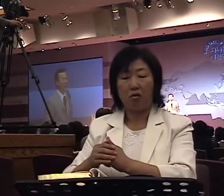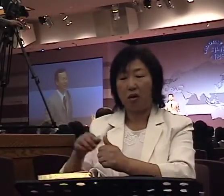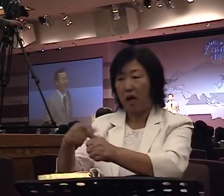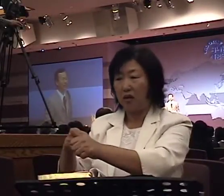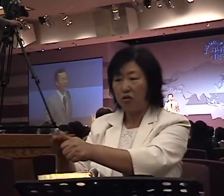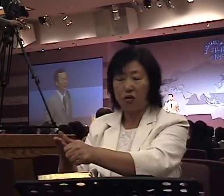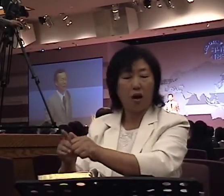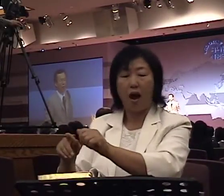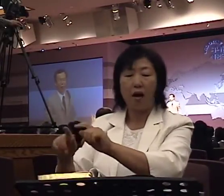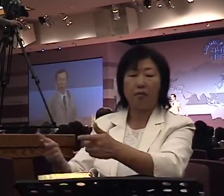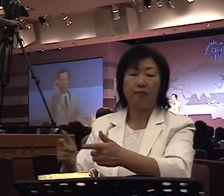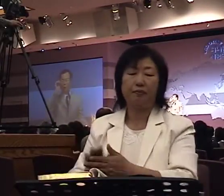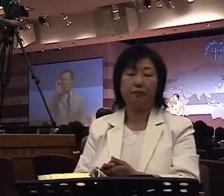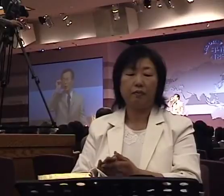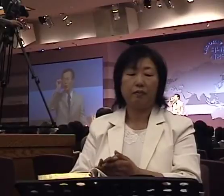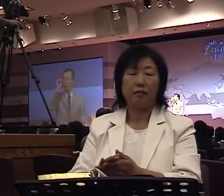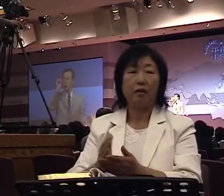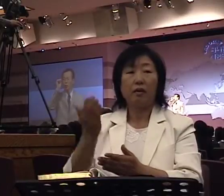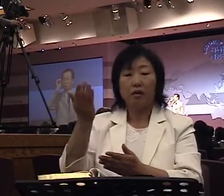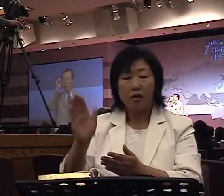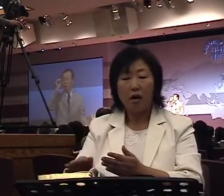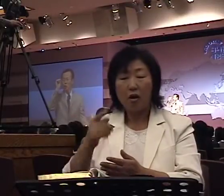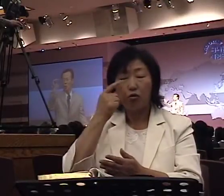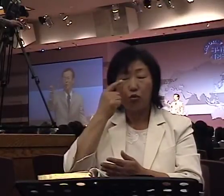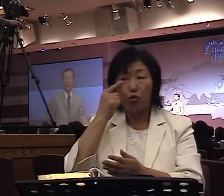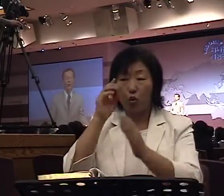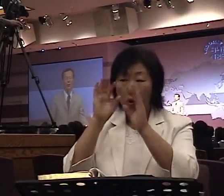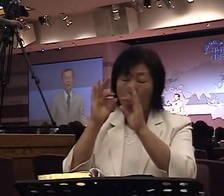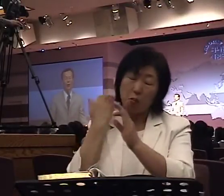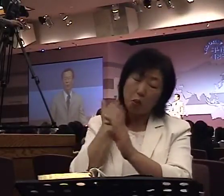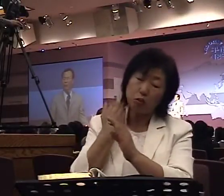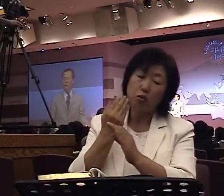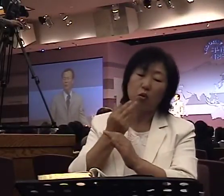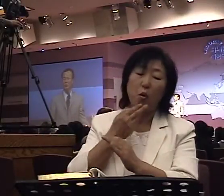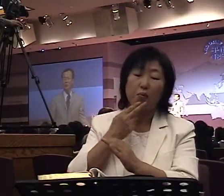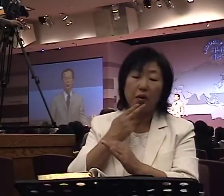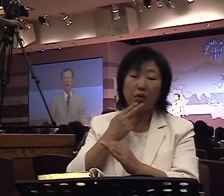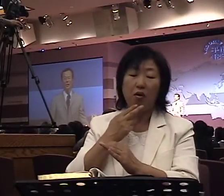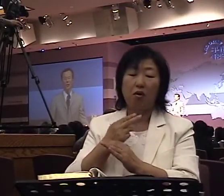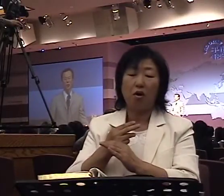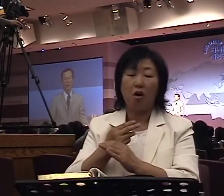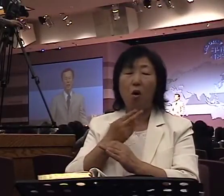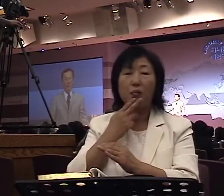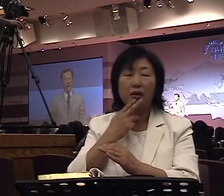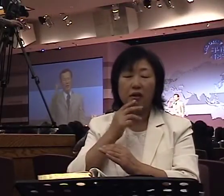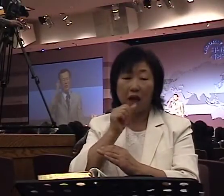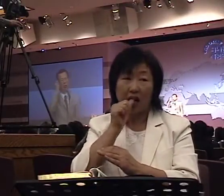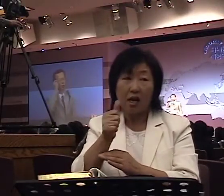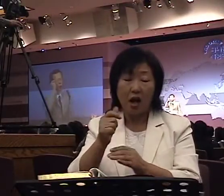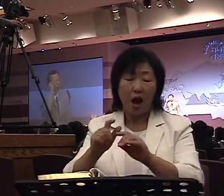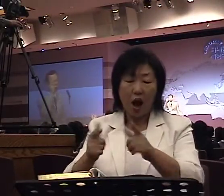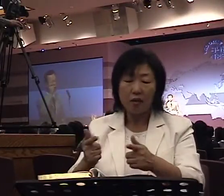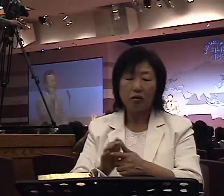아닙니다. 그러나 우리의 눈으로 볼 수 없는 것이 절대 아니죠. 사실 눈으로 볼 수 있는